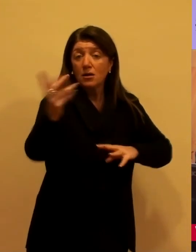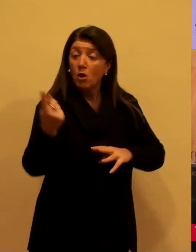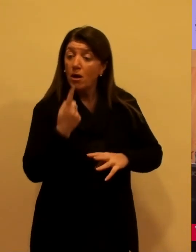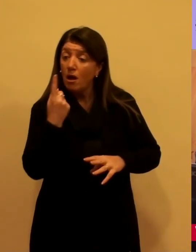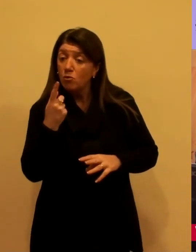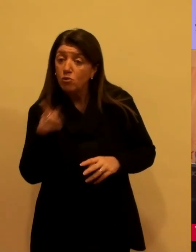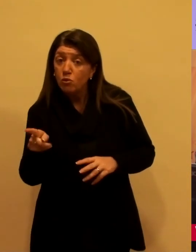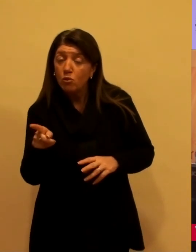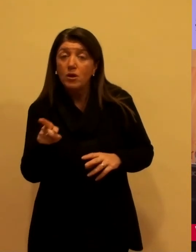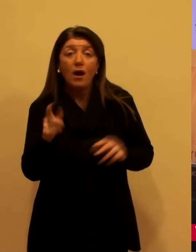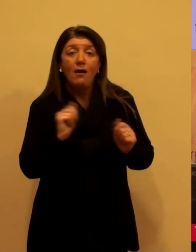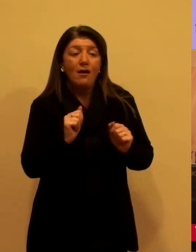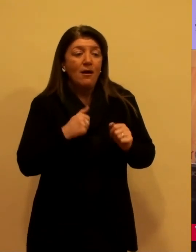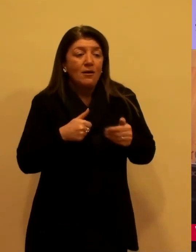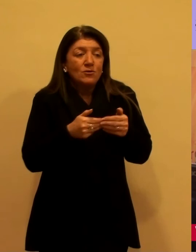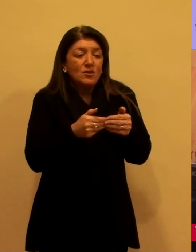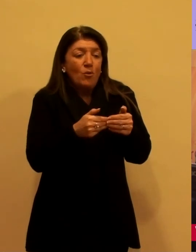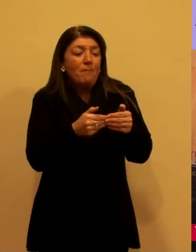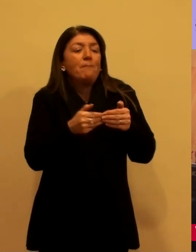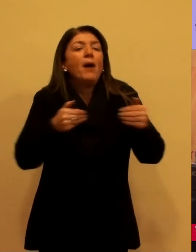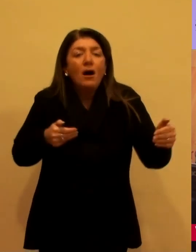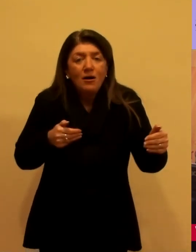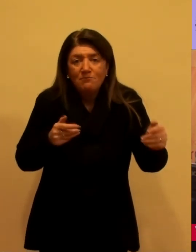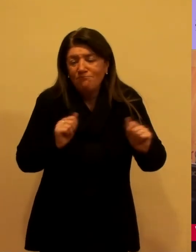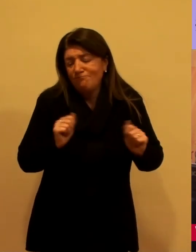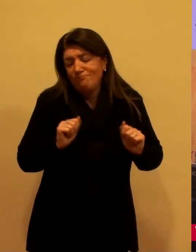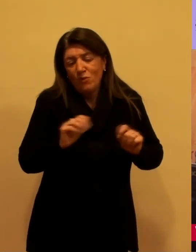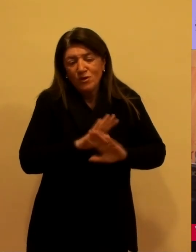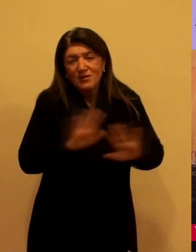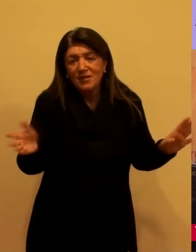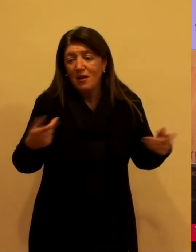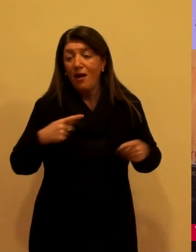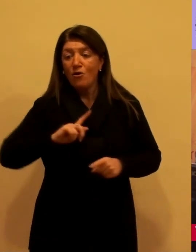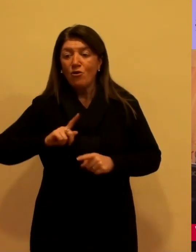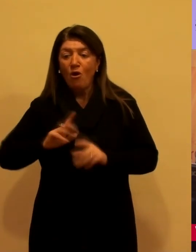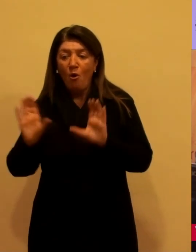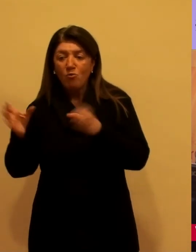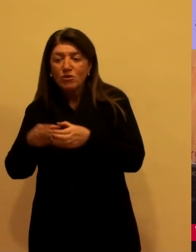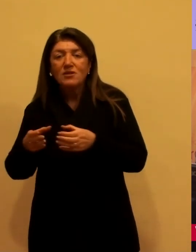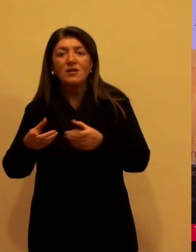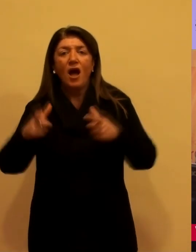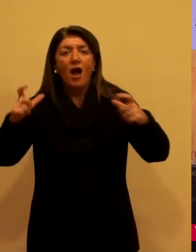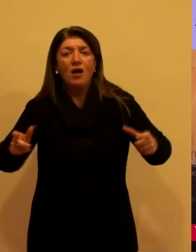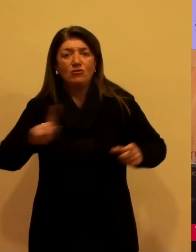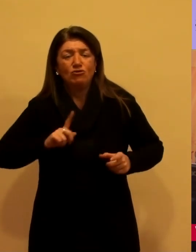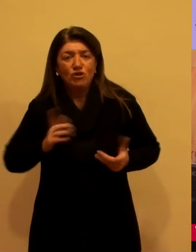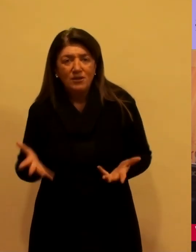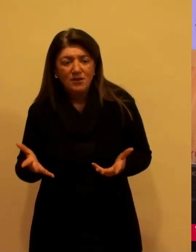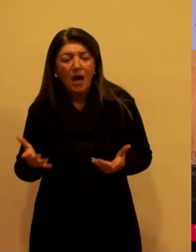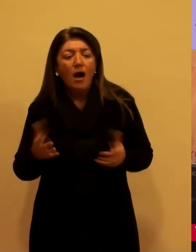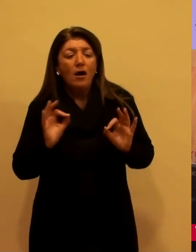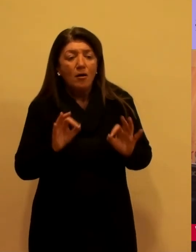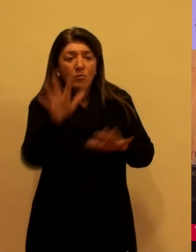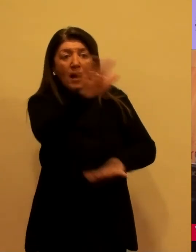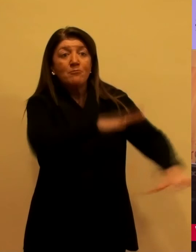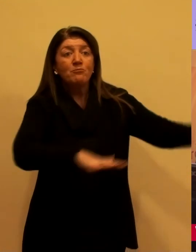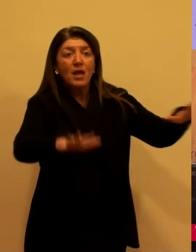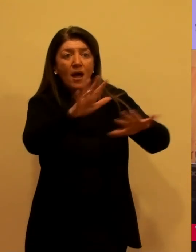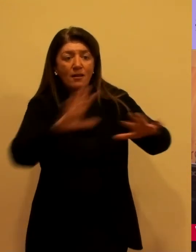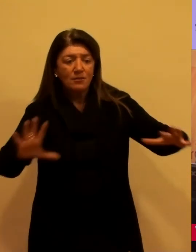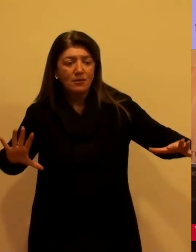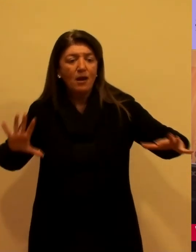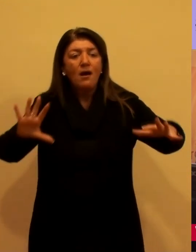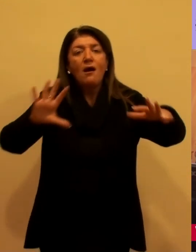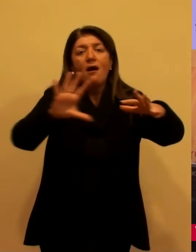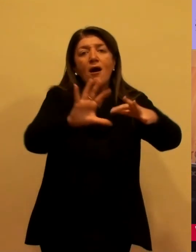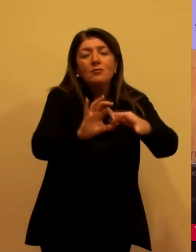è imprescindibile, così come per le nostre comunità, le nostre città, l'ambiente è un elemento assolutamente imprescindibile,